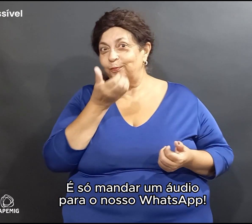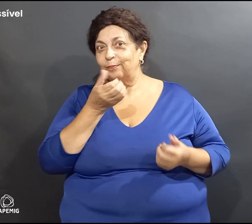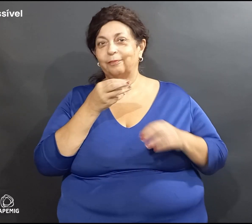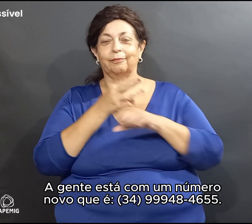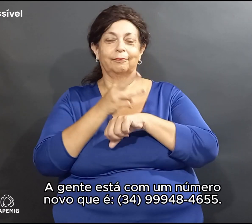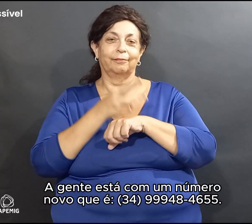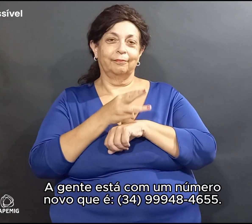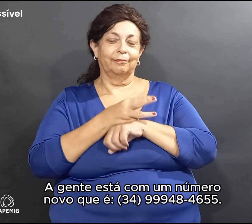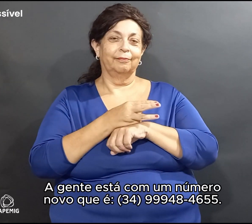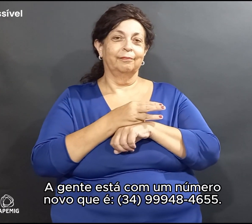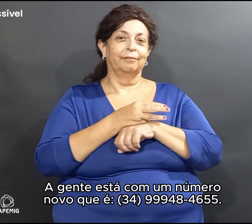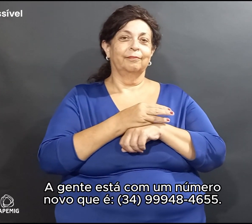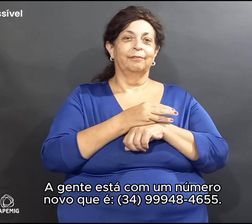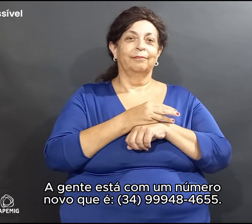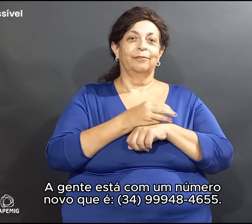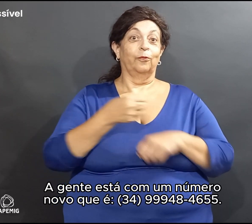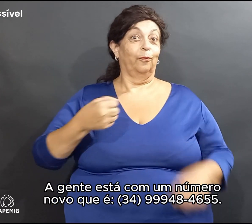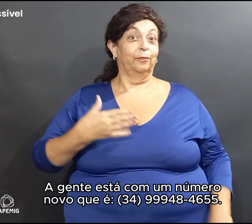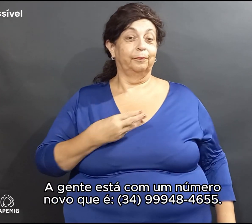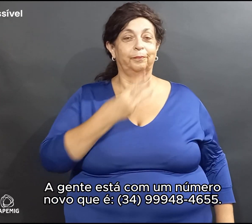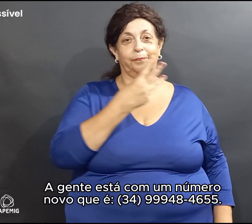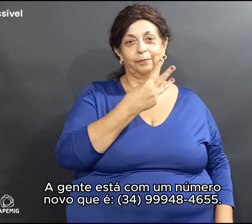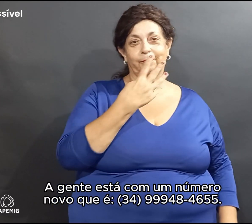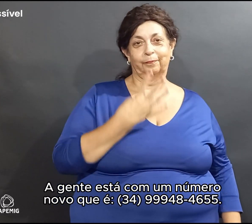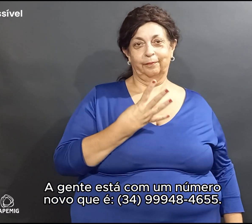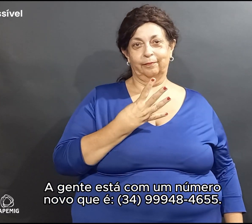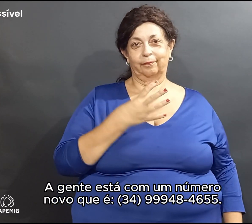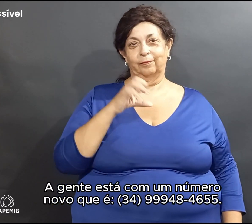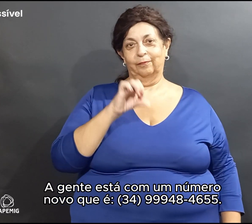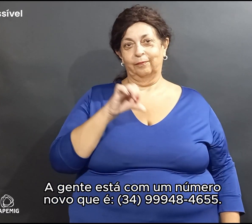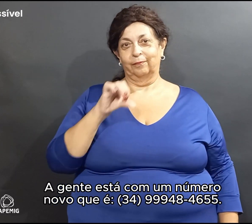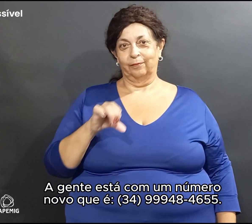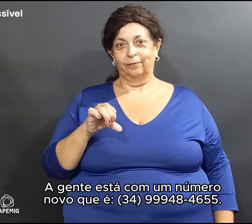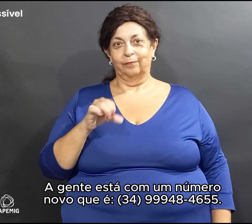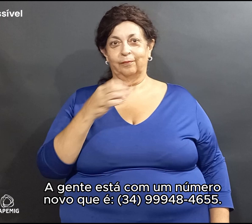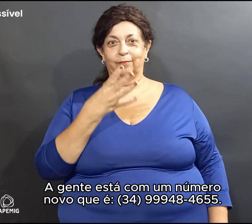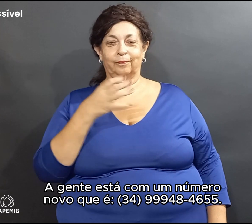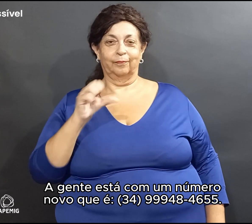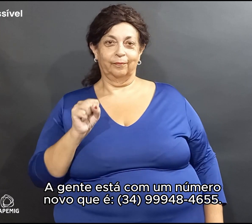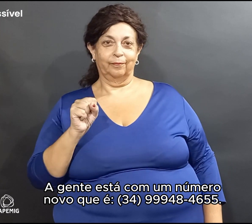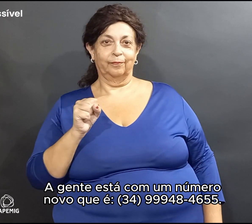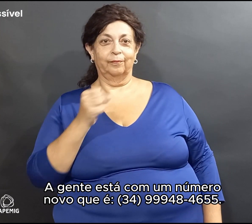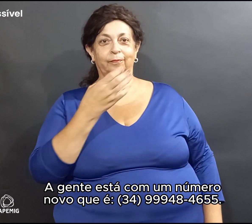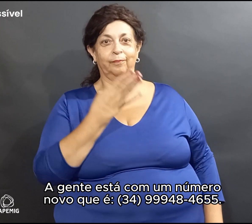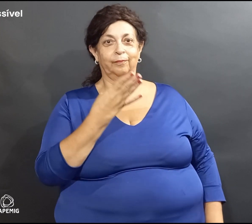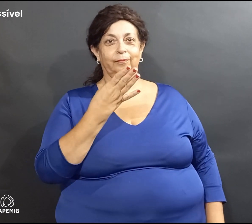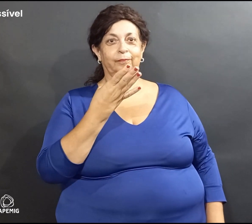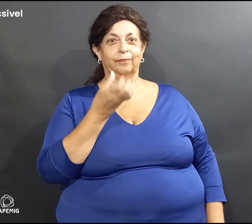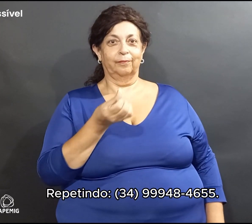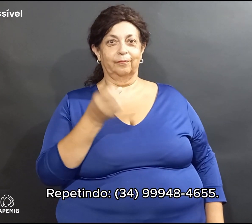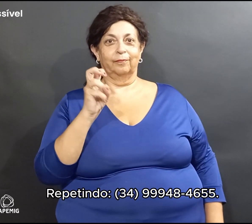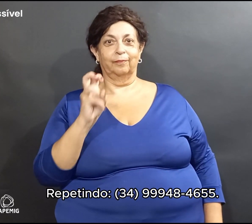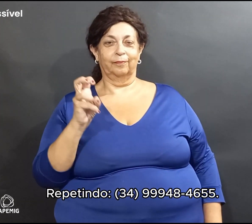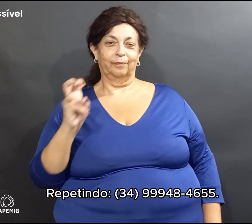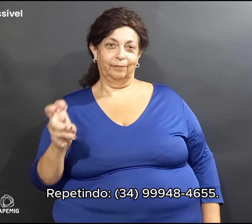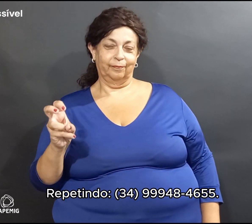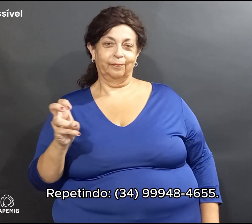A gente tá com um número novo que é 34 9948 4655. Repetindo,